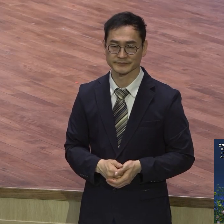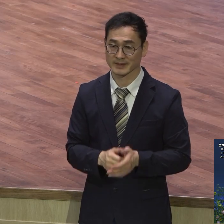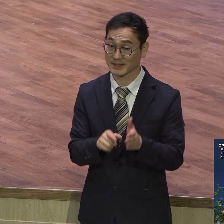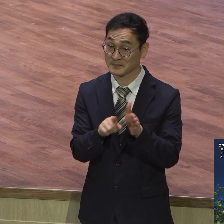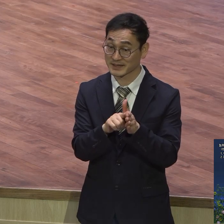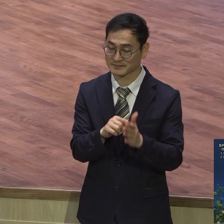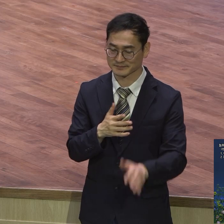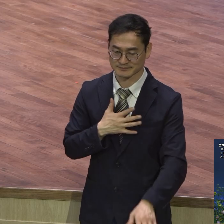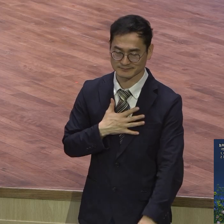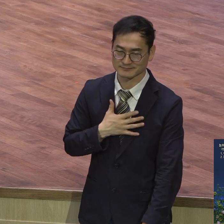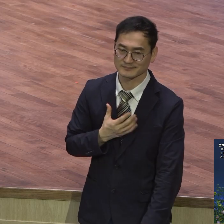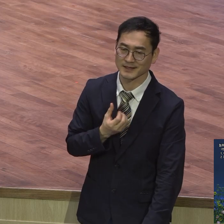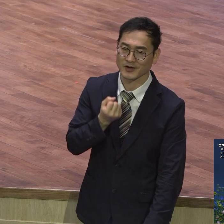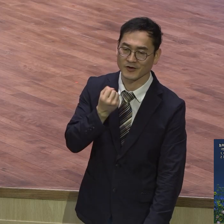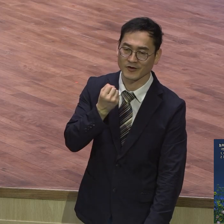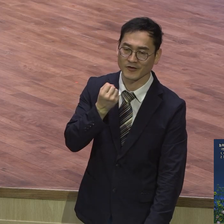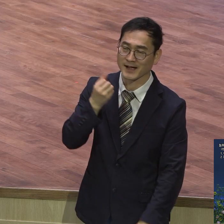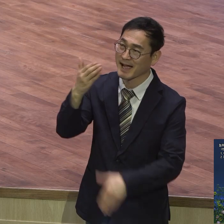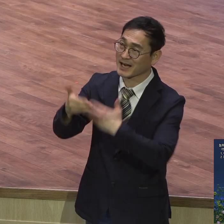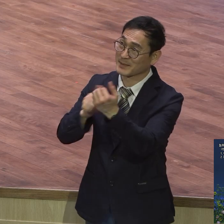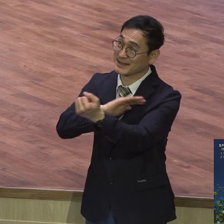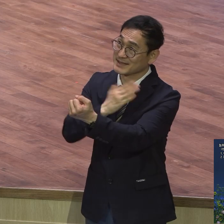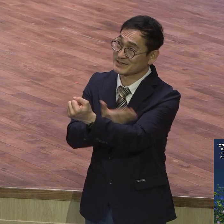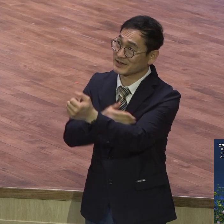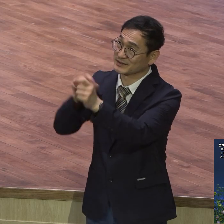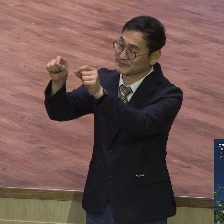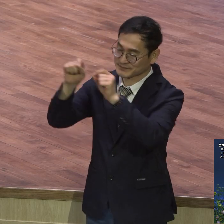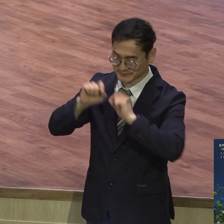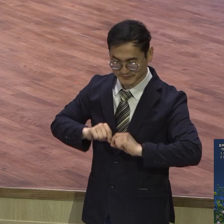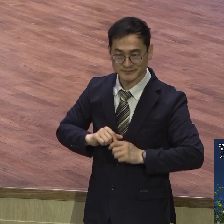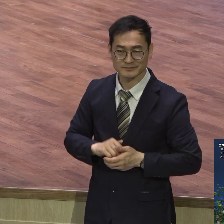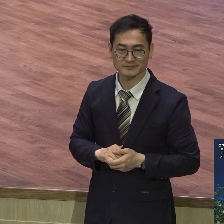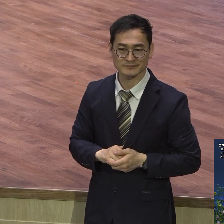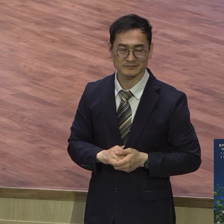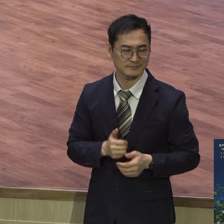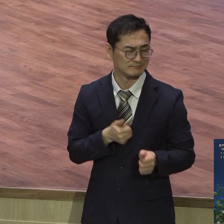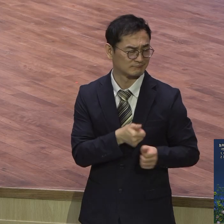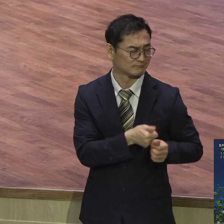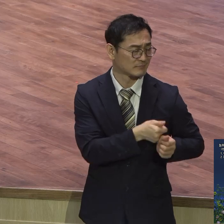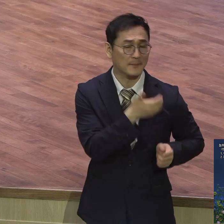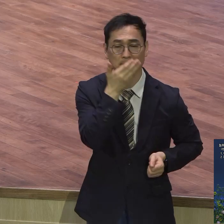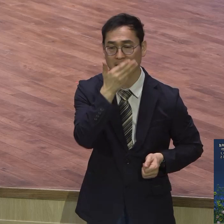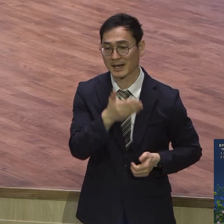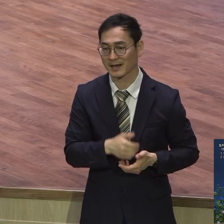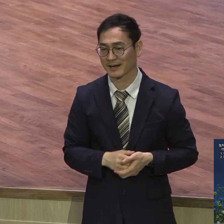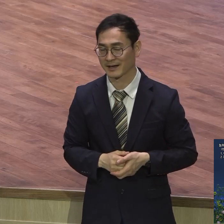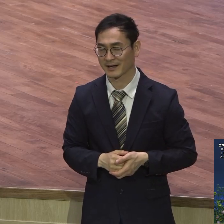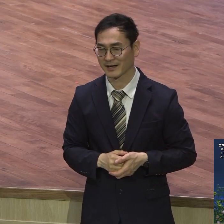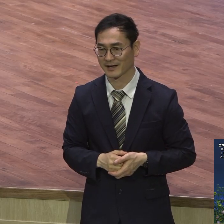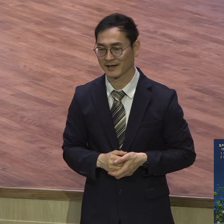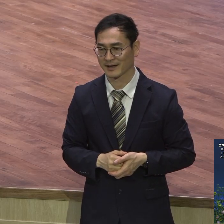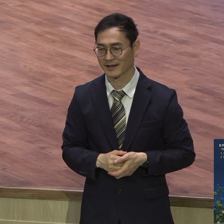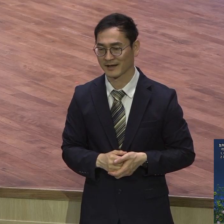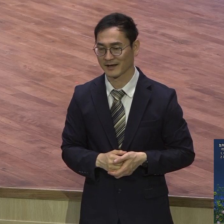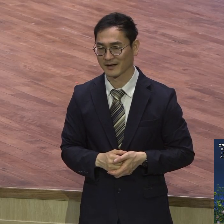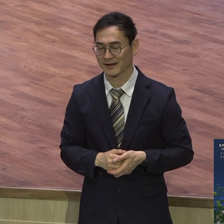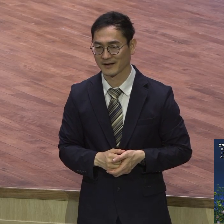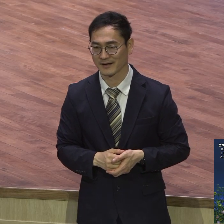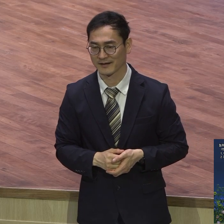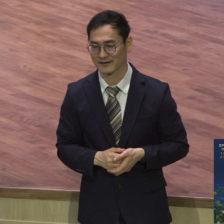하나님의 능력을 내 것으로 만드는 거예요 불가능이 없는 거예요 불가능 가능케 하신다니까 하나님의 능력이